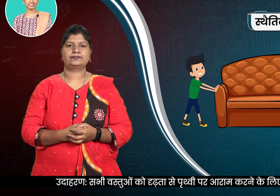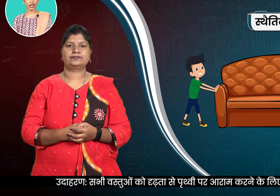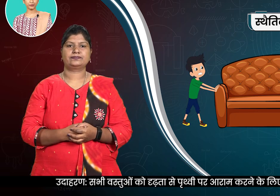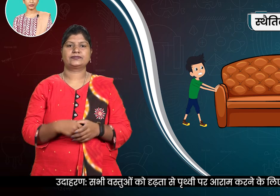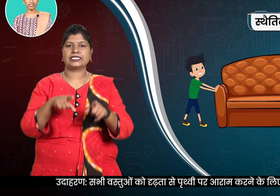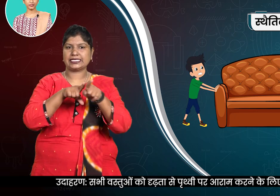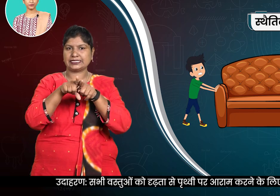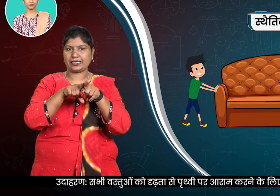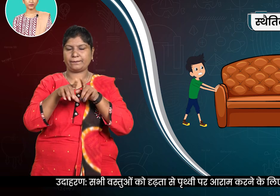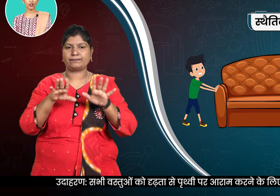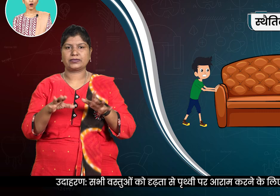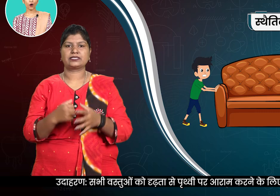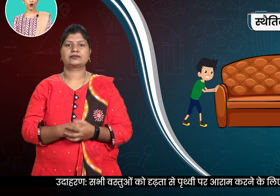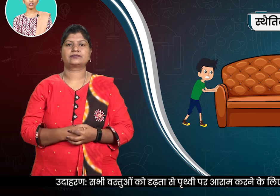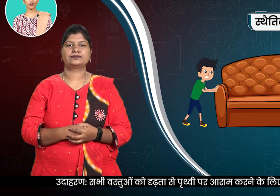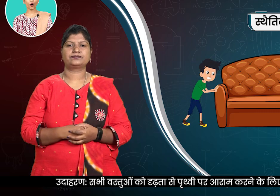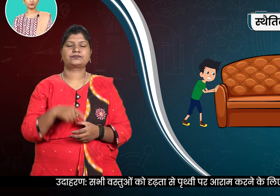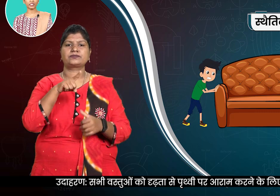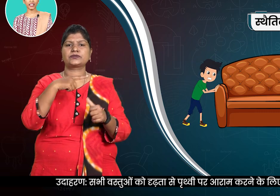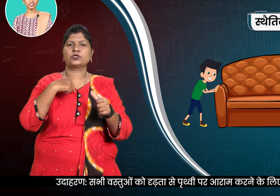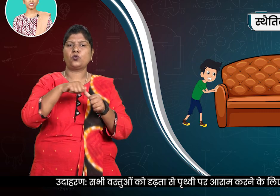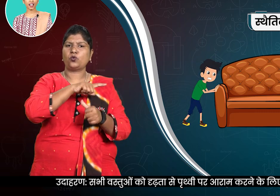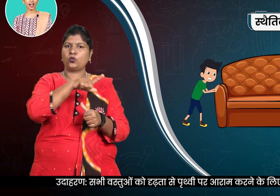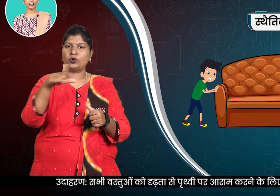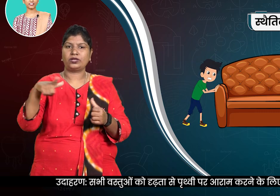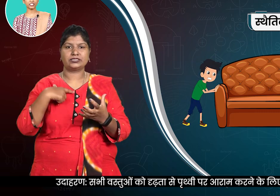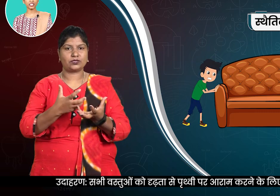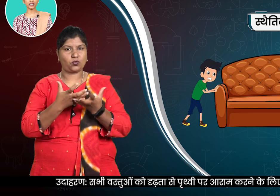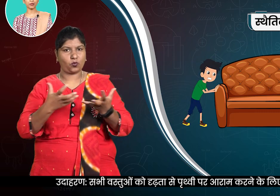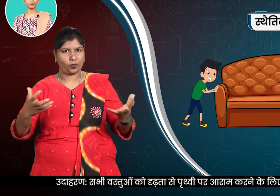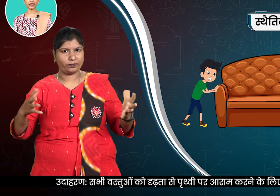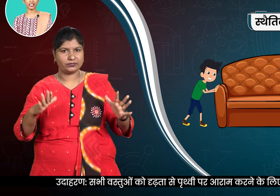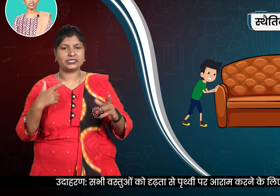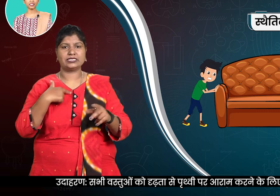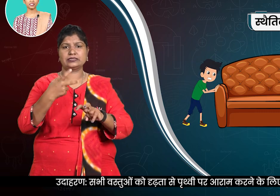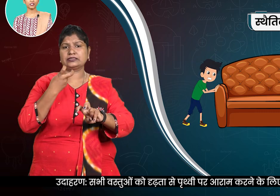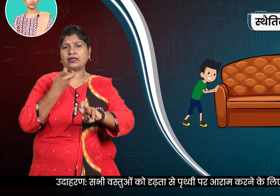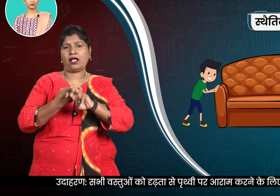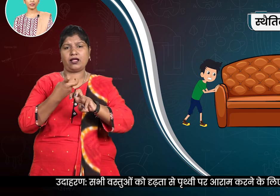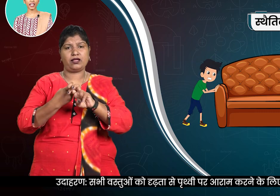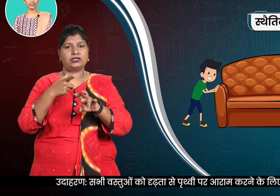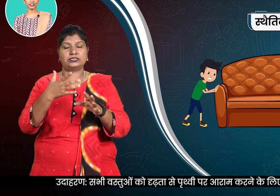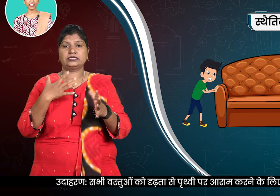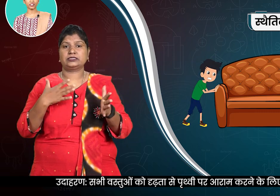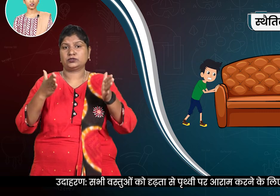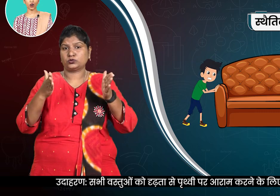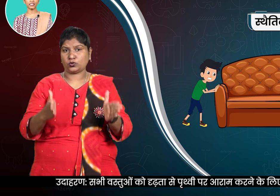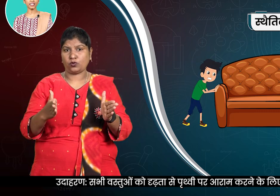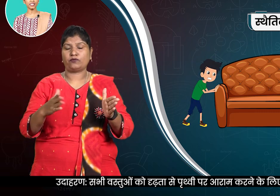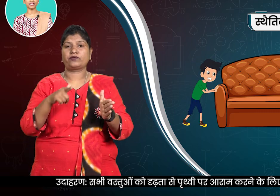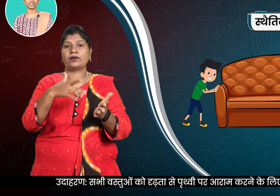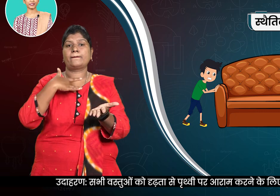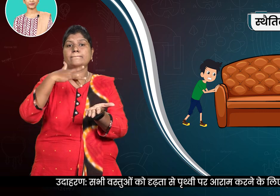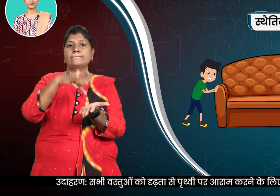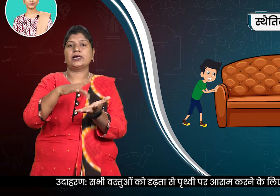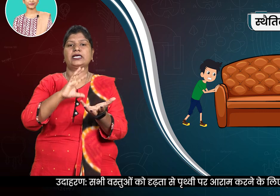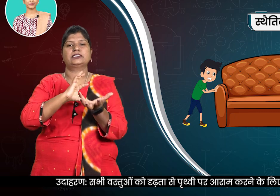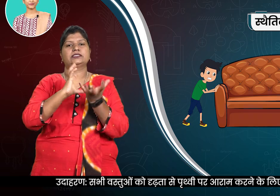उधारिन के लिए सभी वस्तों को दृड़ता से पृत्वी पर आराम करने के लिए रखा गया है